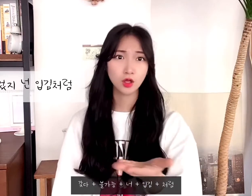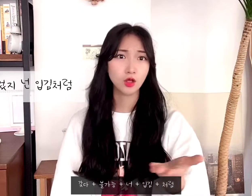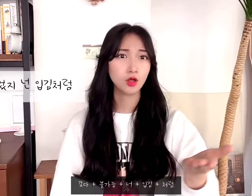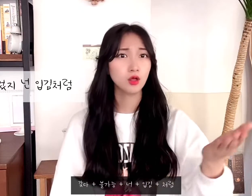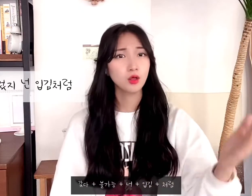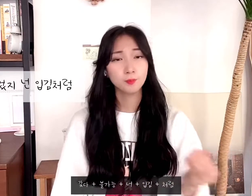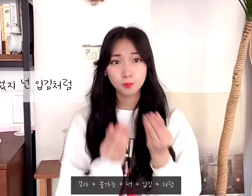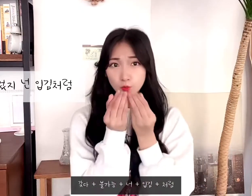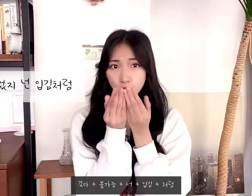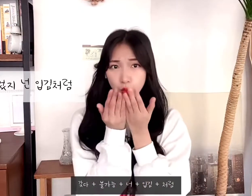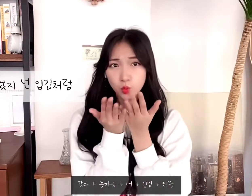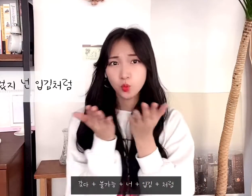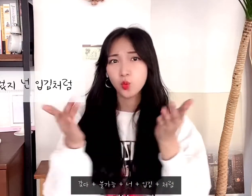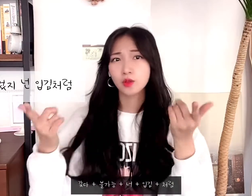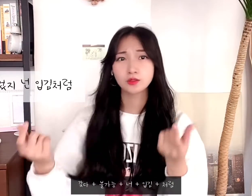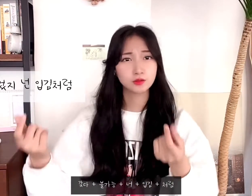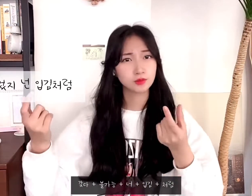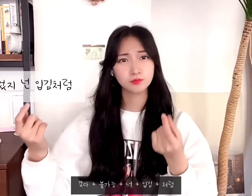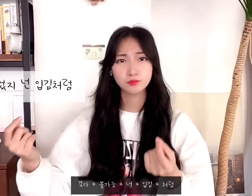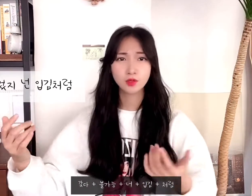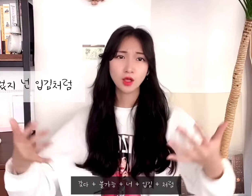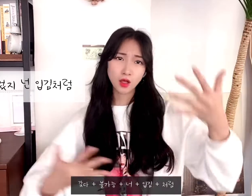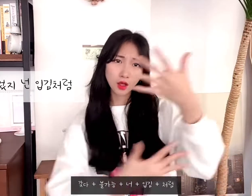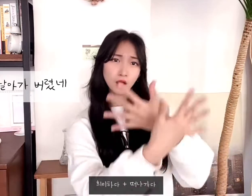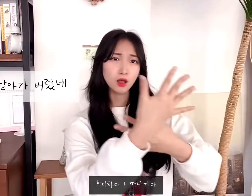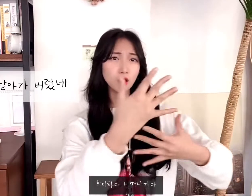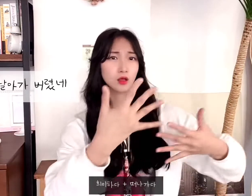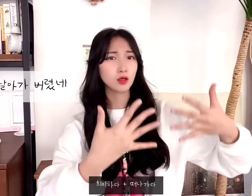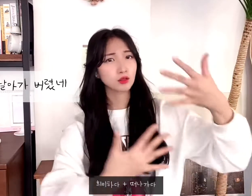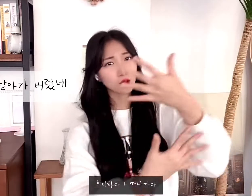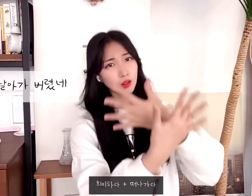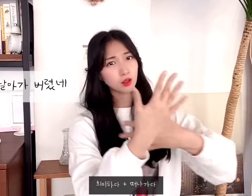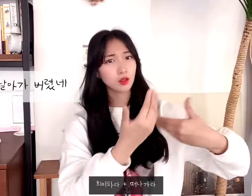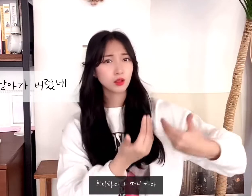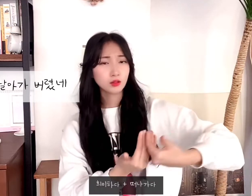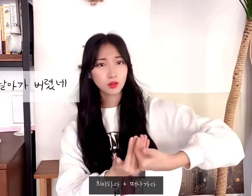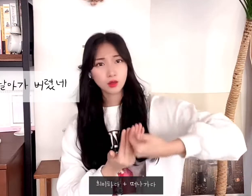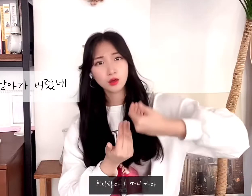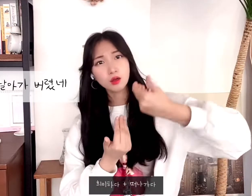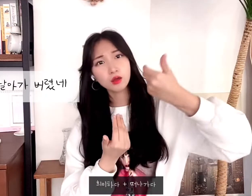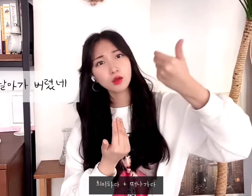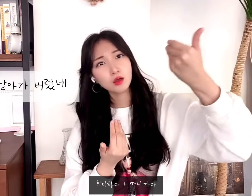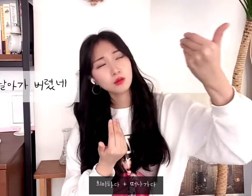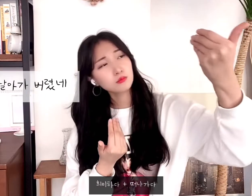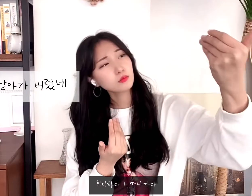입김처럼 희미하게 날아가